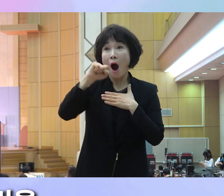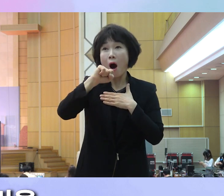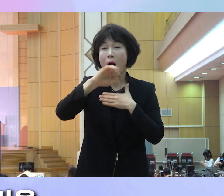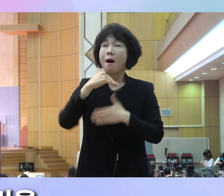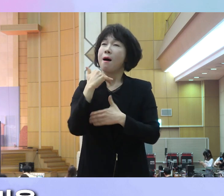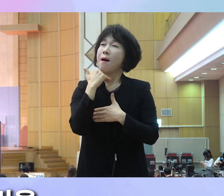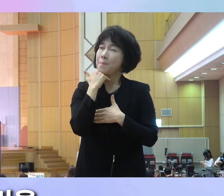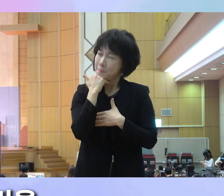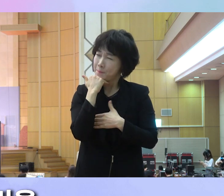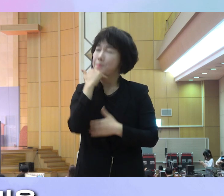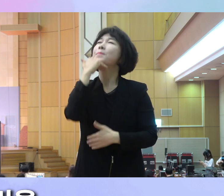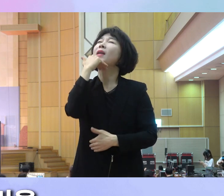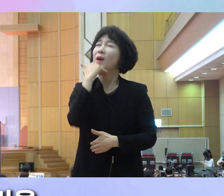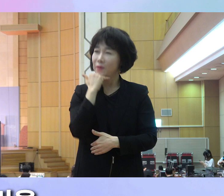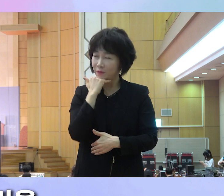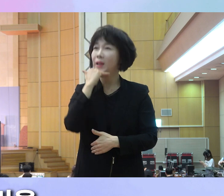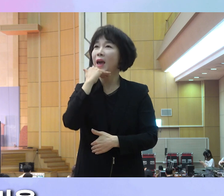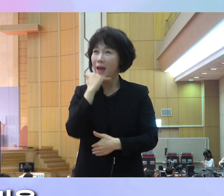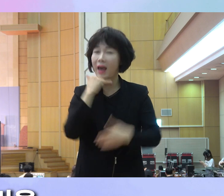새벽